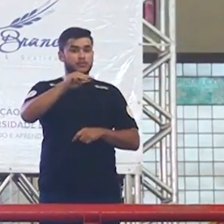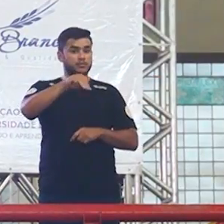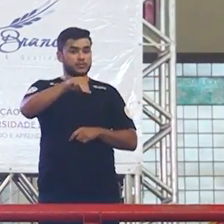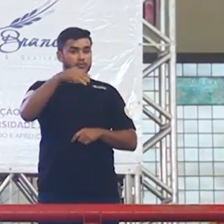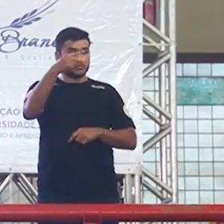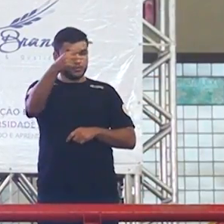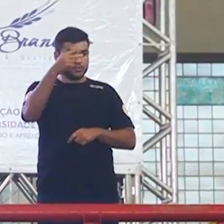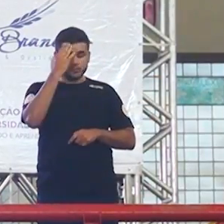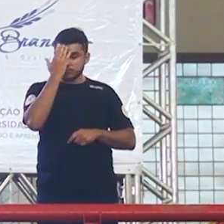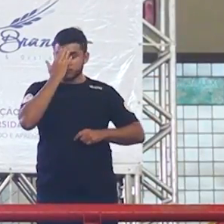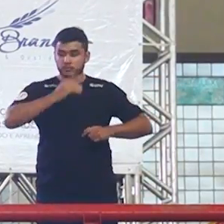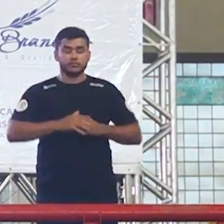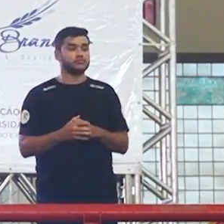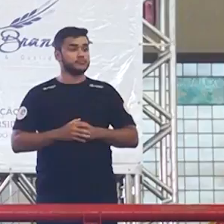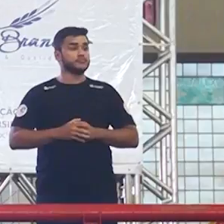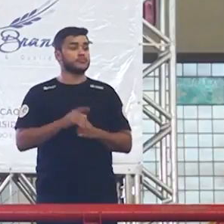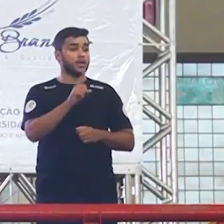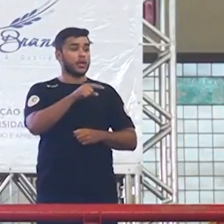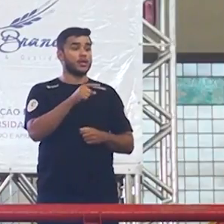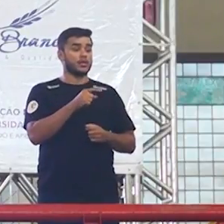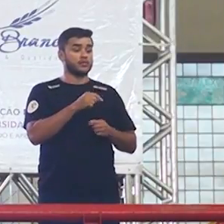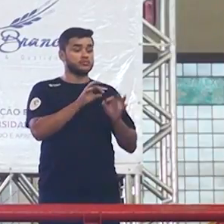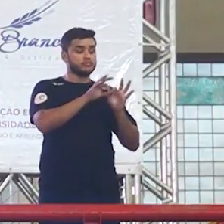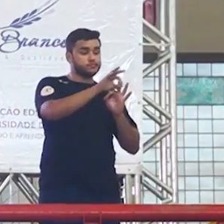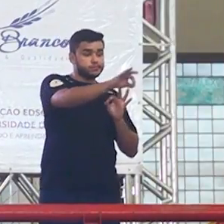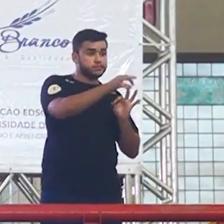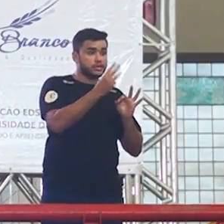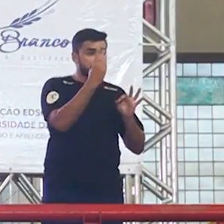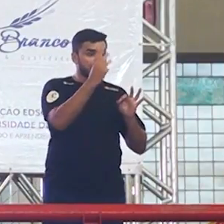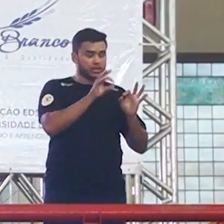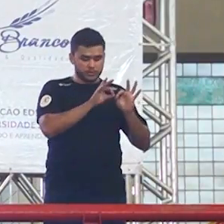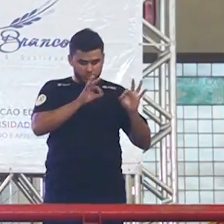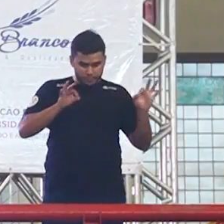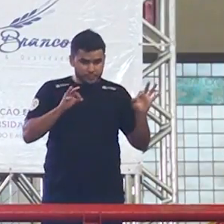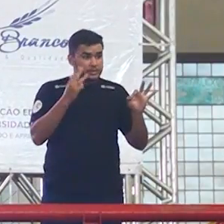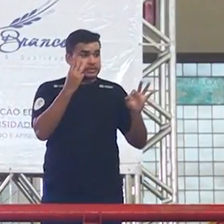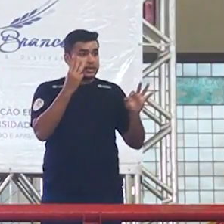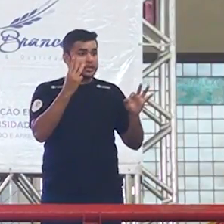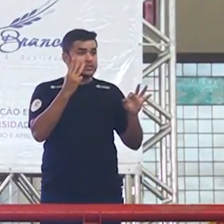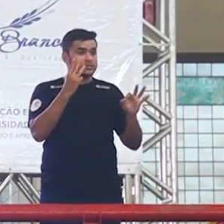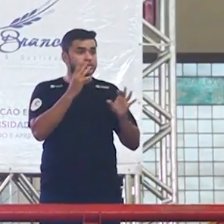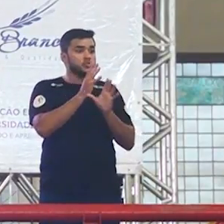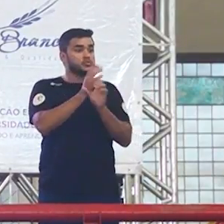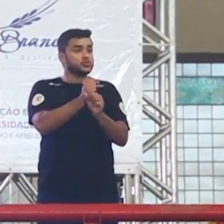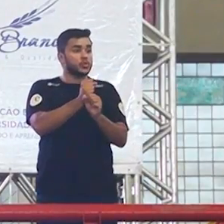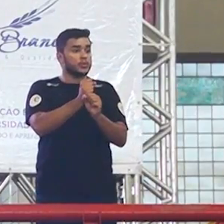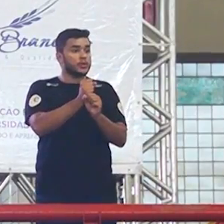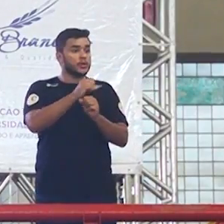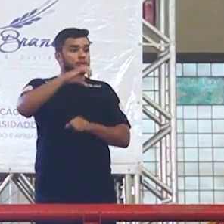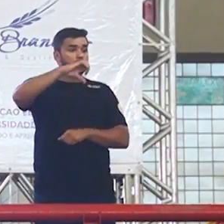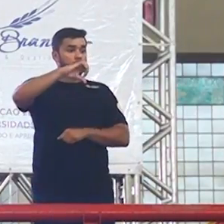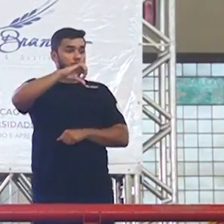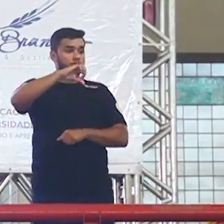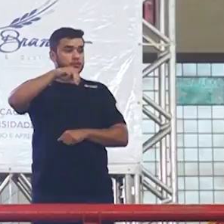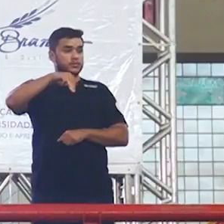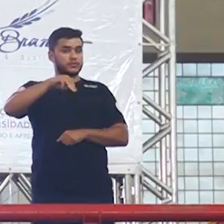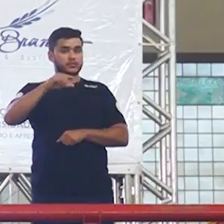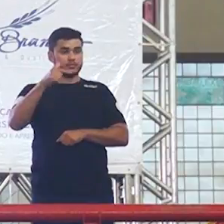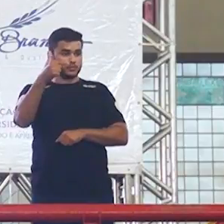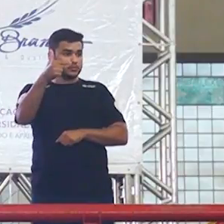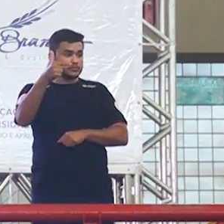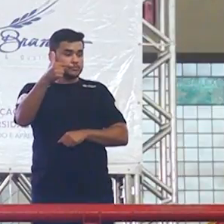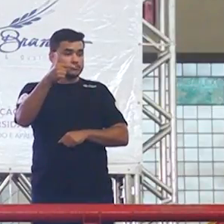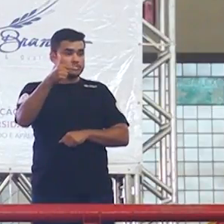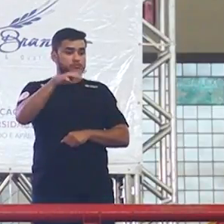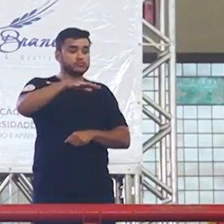Cozinha, 3 vezes 3, 9 metros quadrados. Coloquem aí. Cozinha, 3 vezes 3, 9